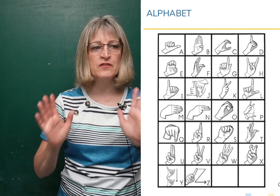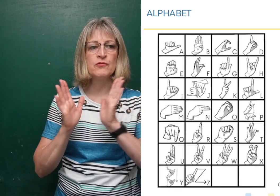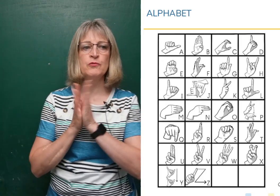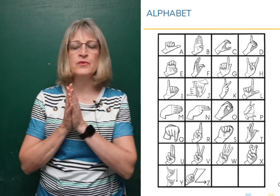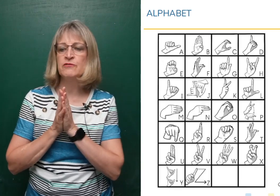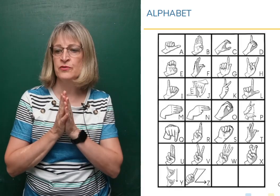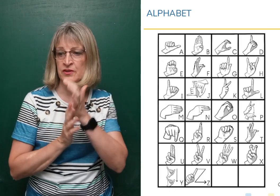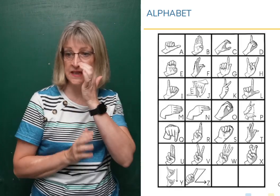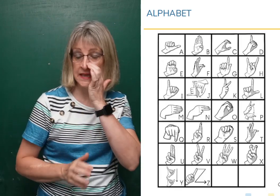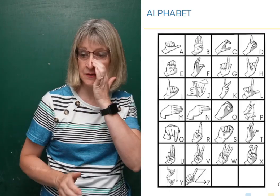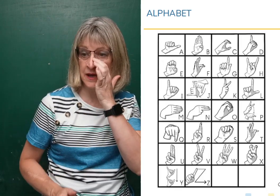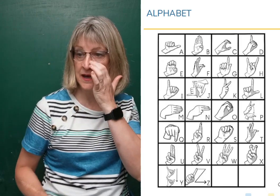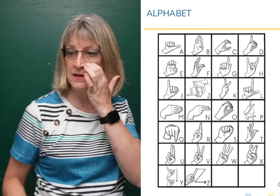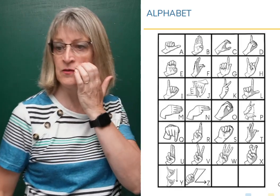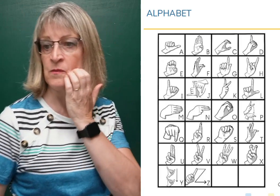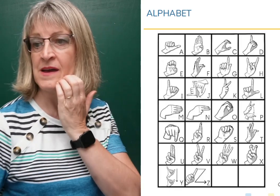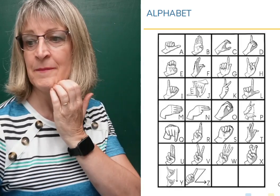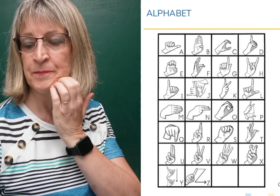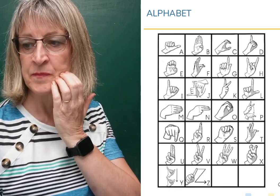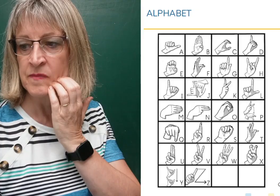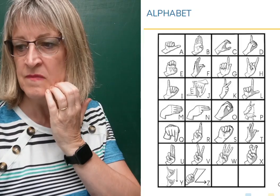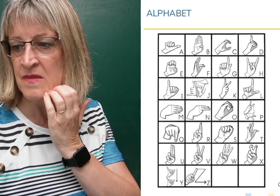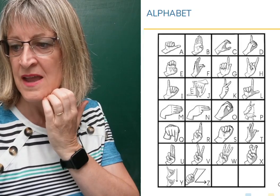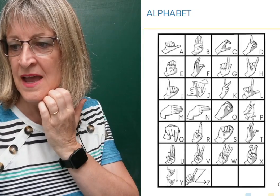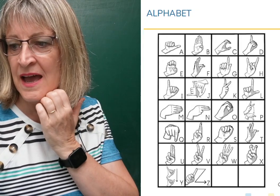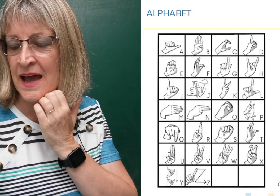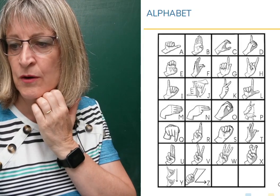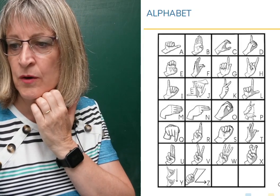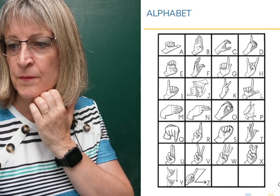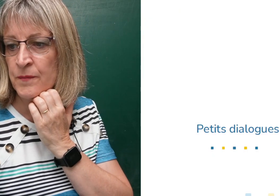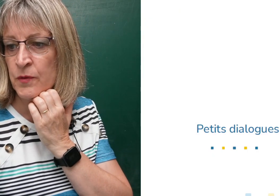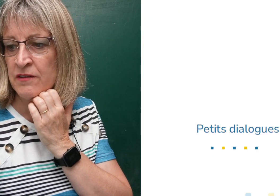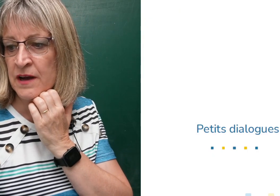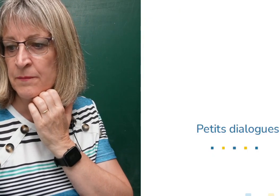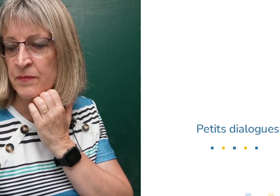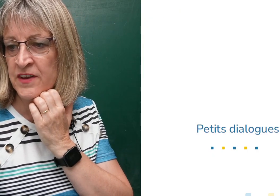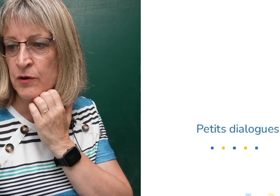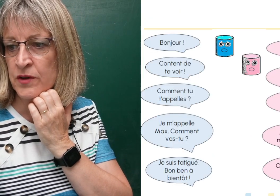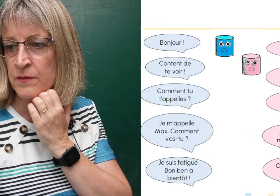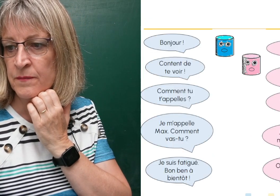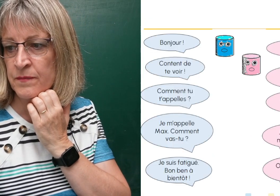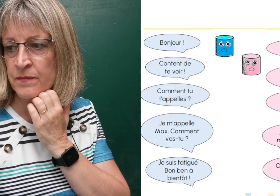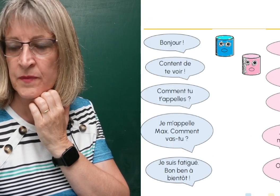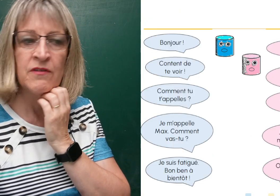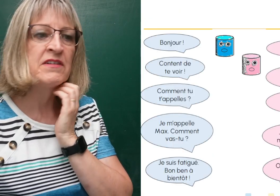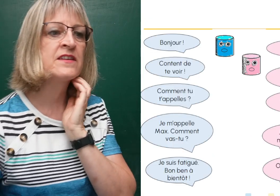vous pourrez vous entraîner à la maison, hein. Alors, on y va. Dialogue. On va faire ça ce